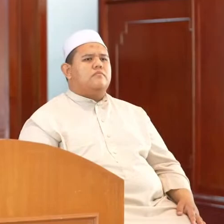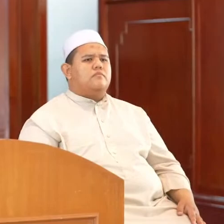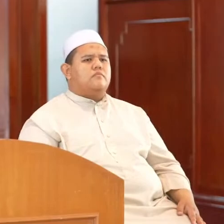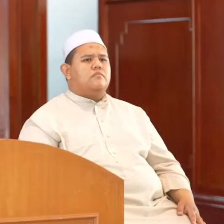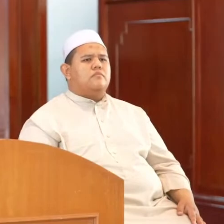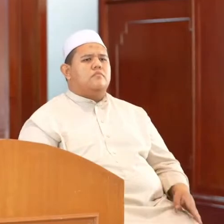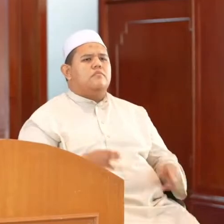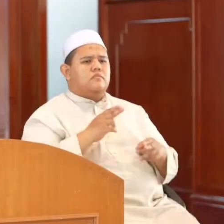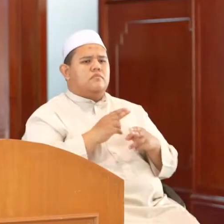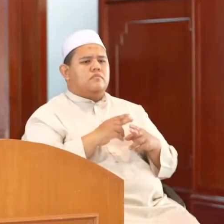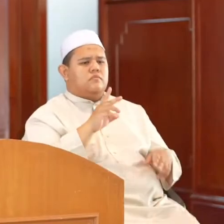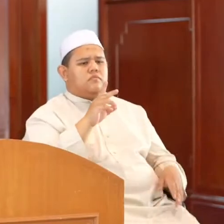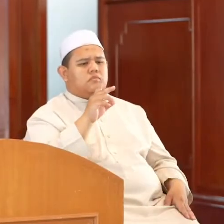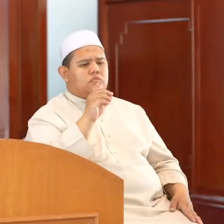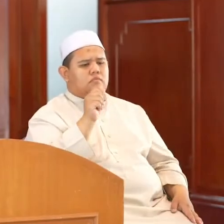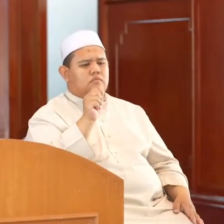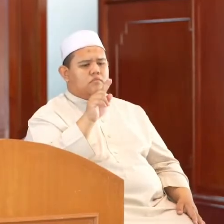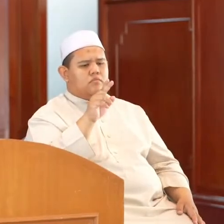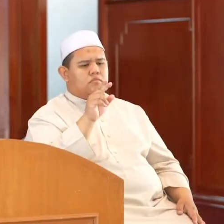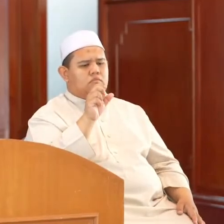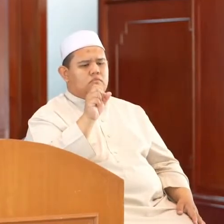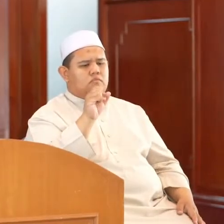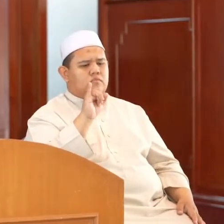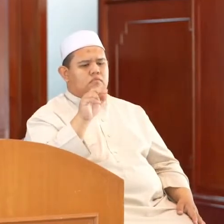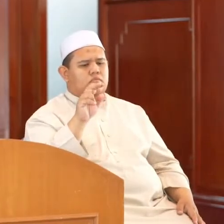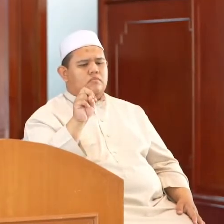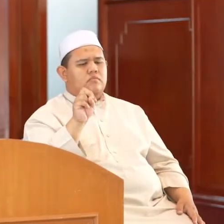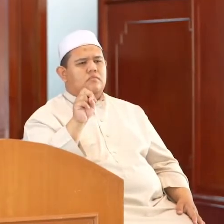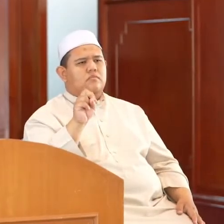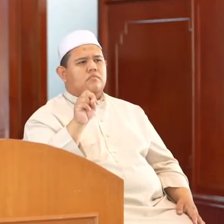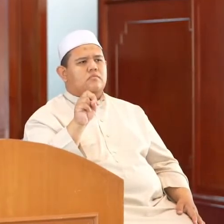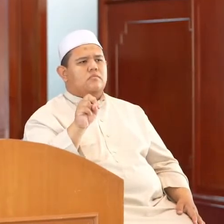nama dia Dawson. Dawson,